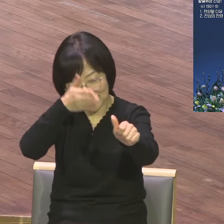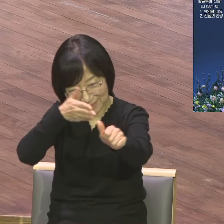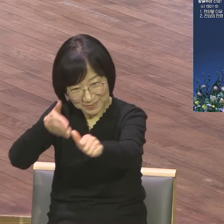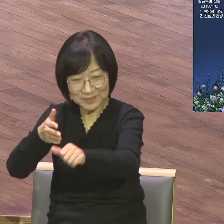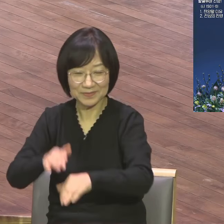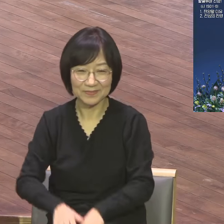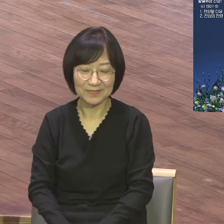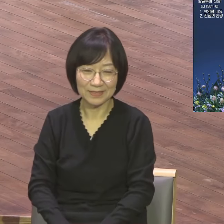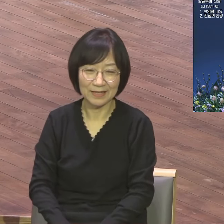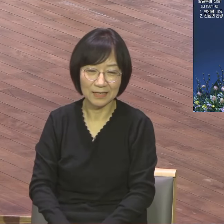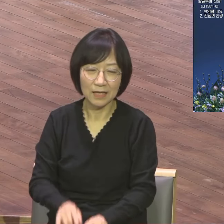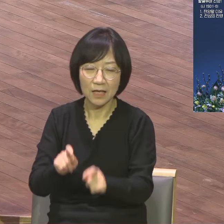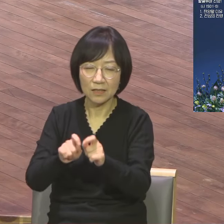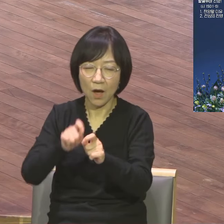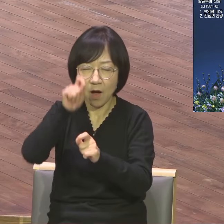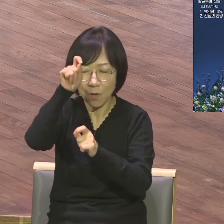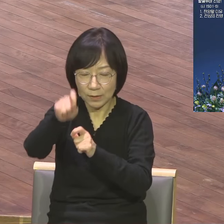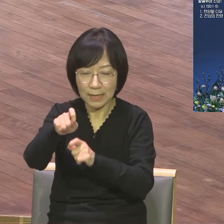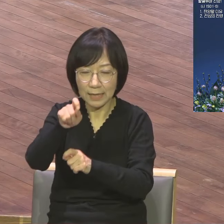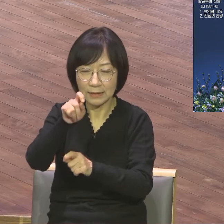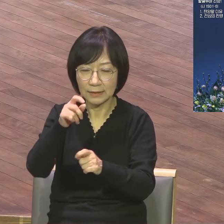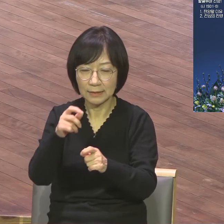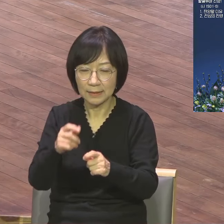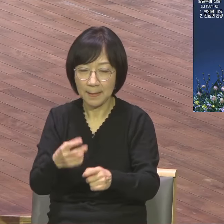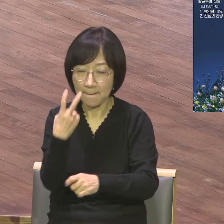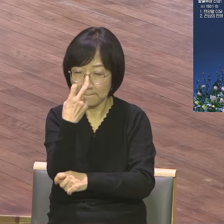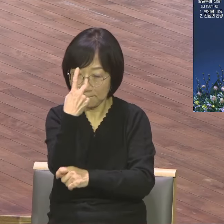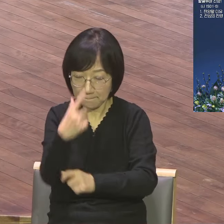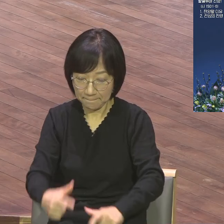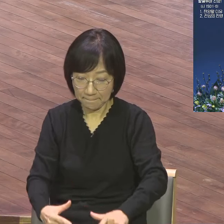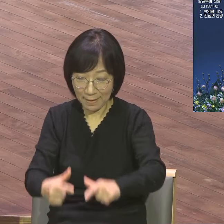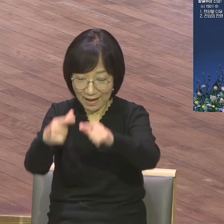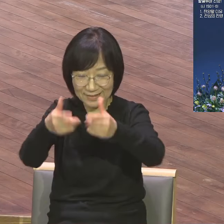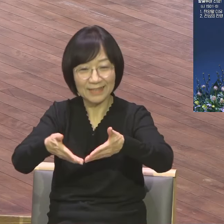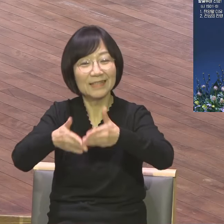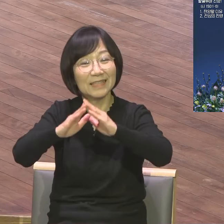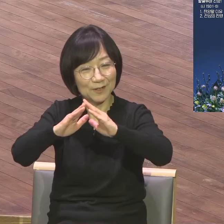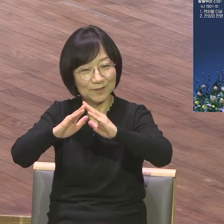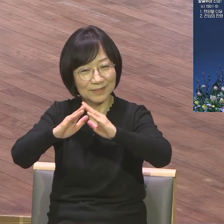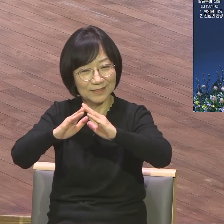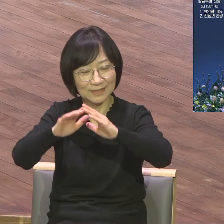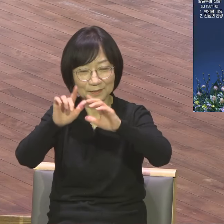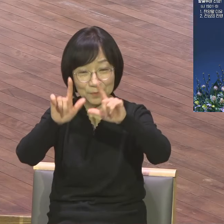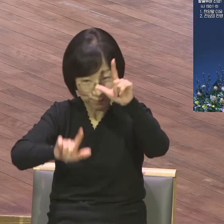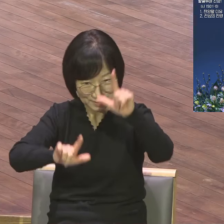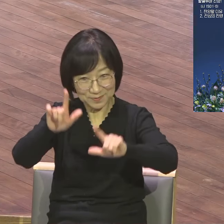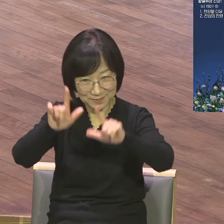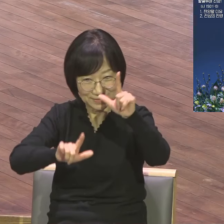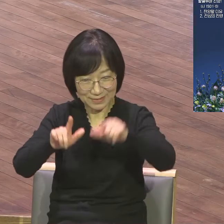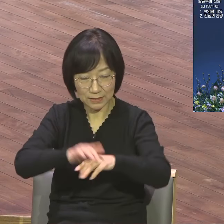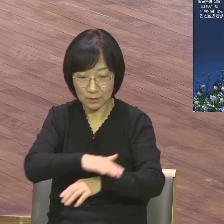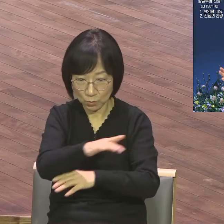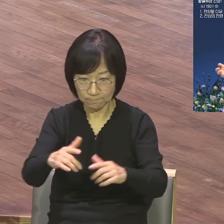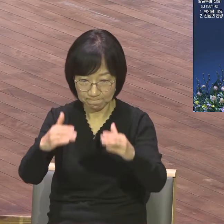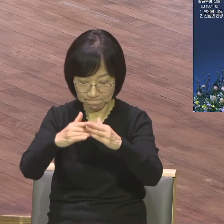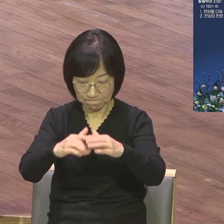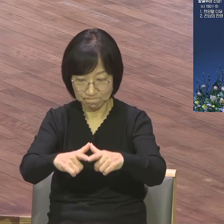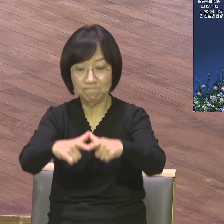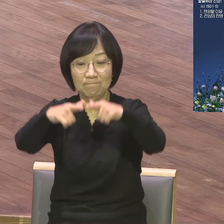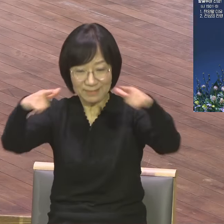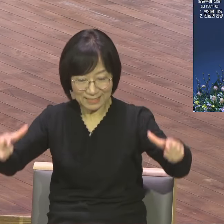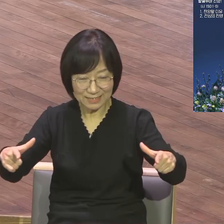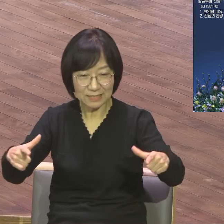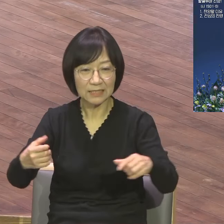그것이 영원한 망대에 세우는 삶이에요. 그것이 여러분이 주어진 장막터를 넓히는 영적 동력이 될 것이다.